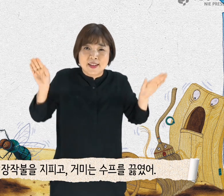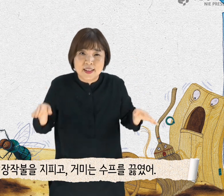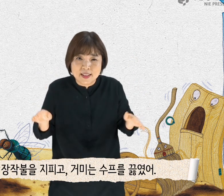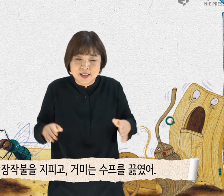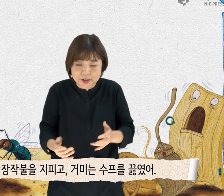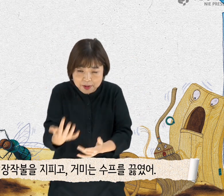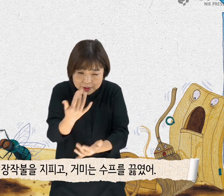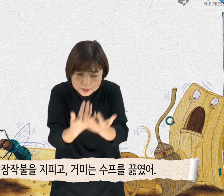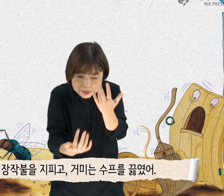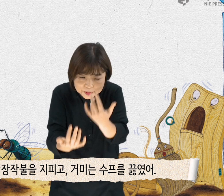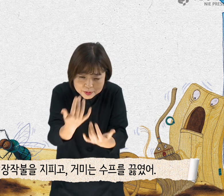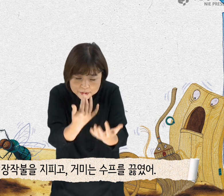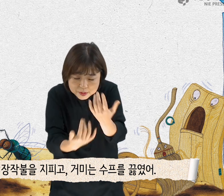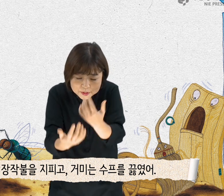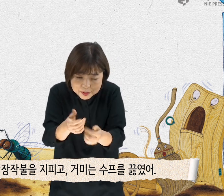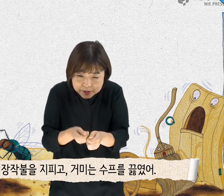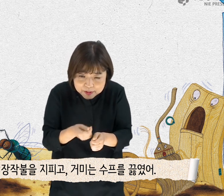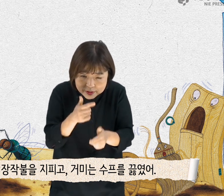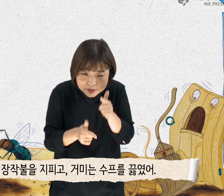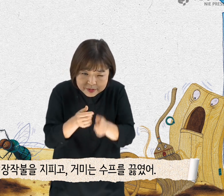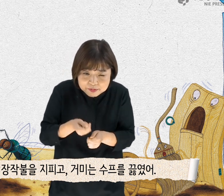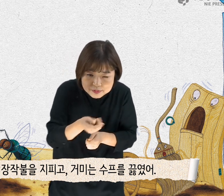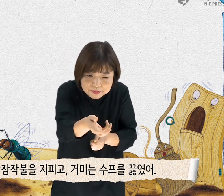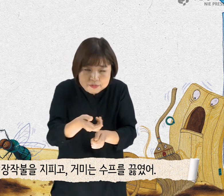파리는 장작불을 지피고